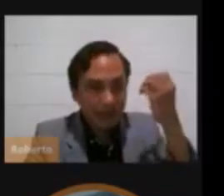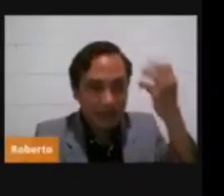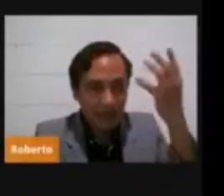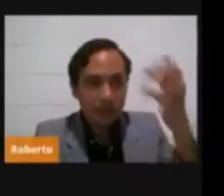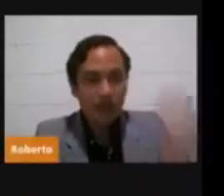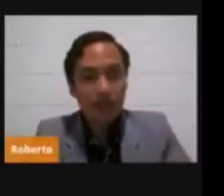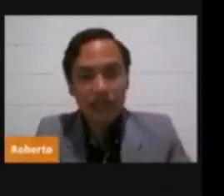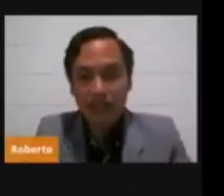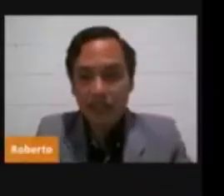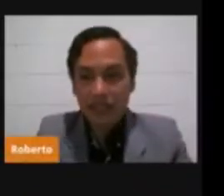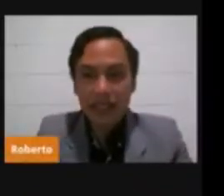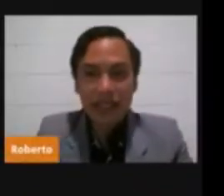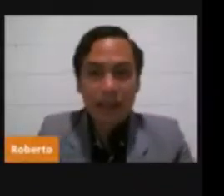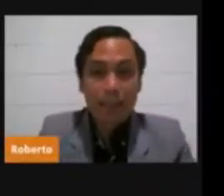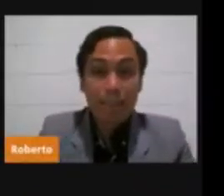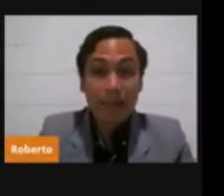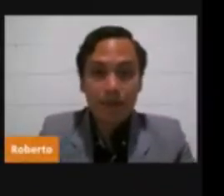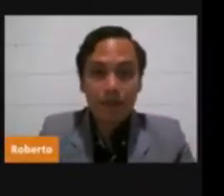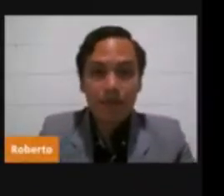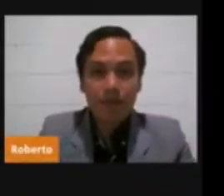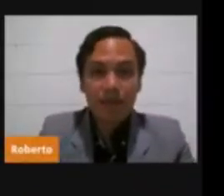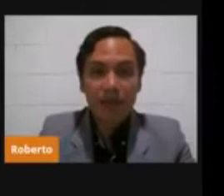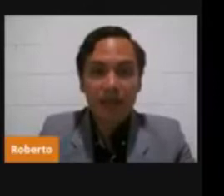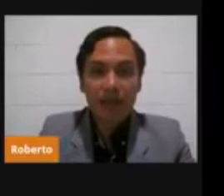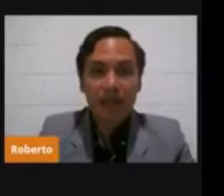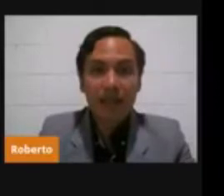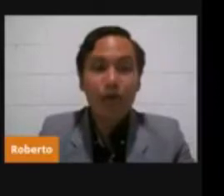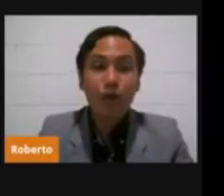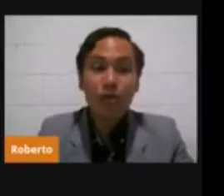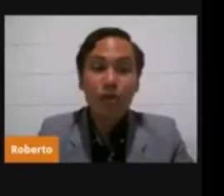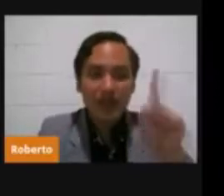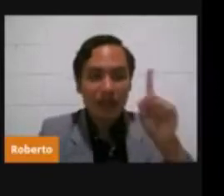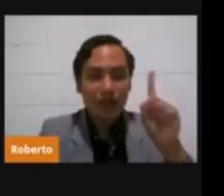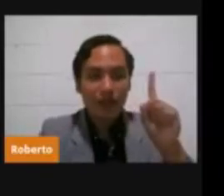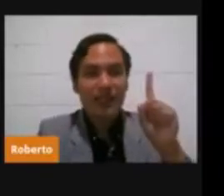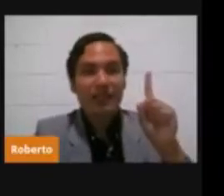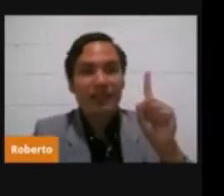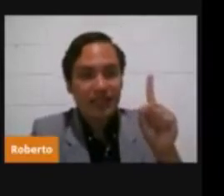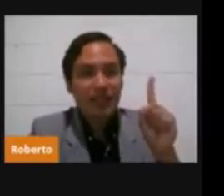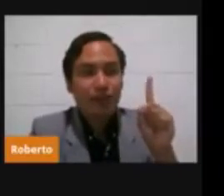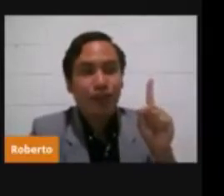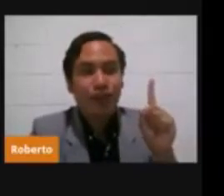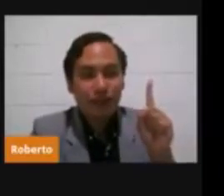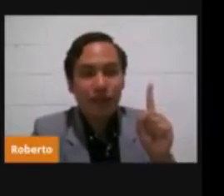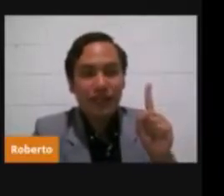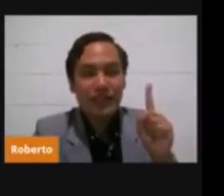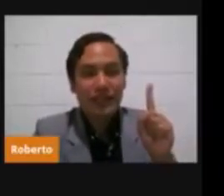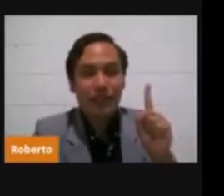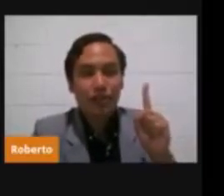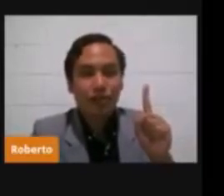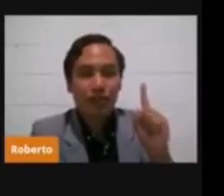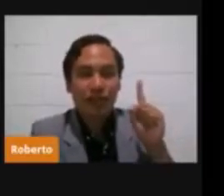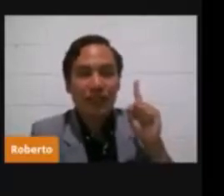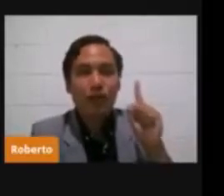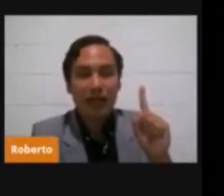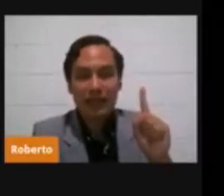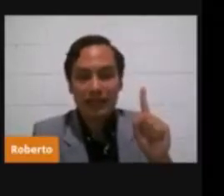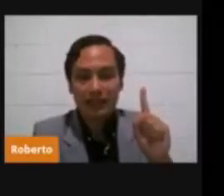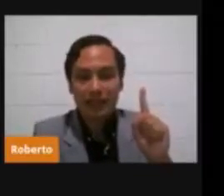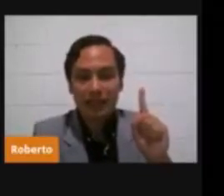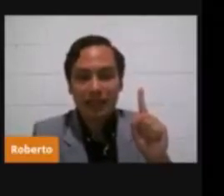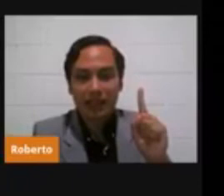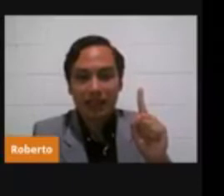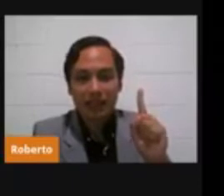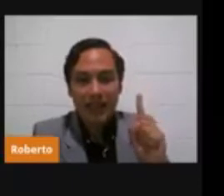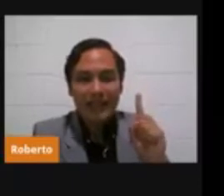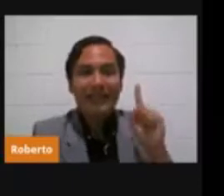también pensamos las cosas diferentes, pero en una sola cosa, sí, todos y todas somos